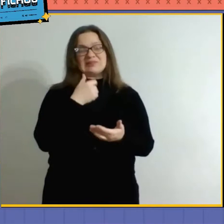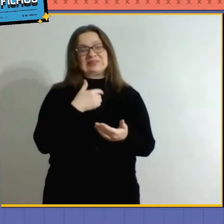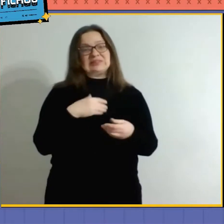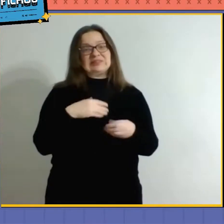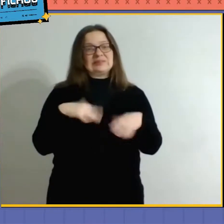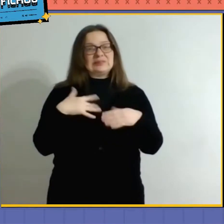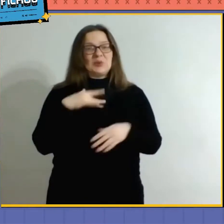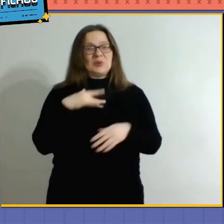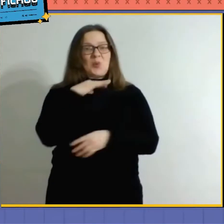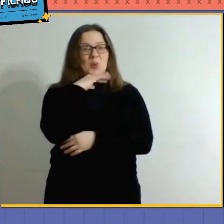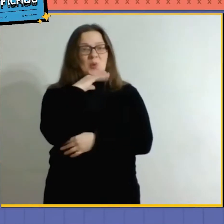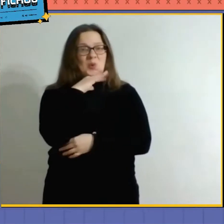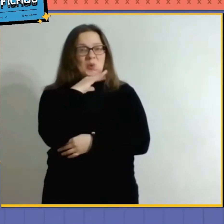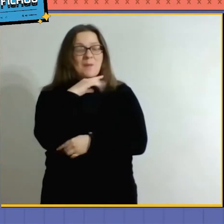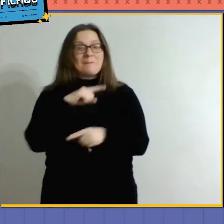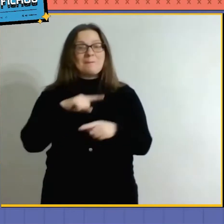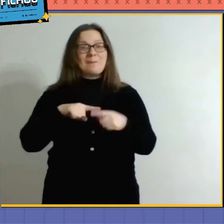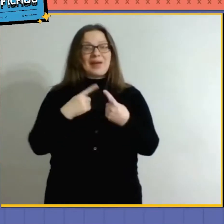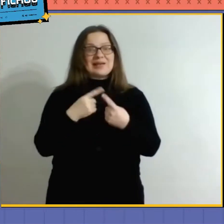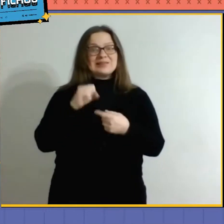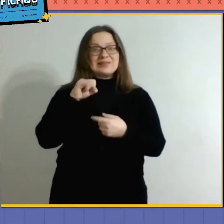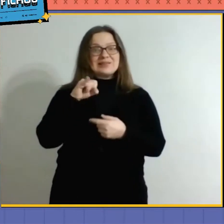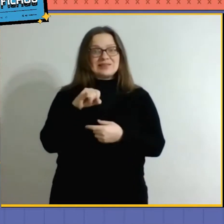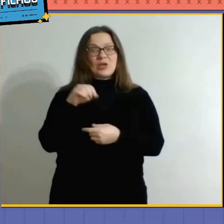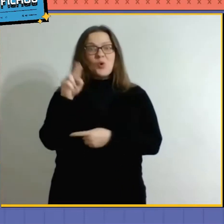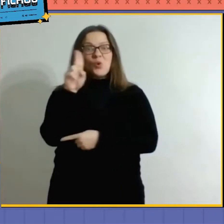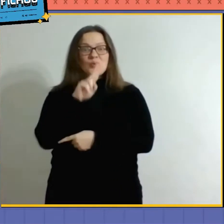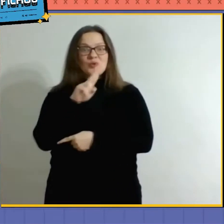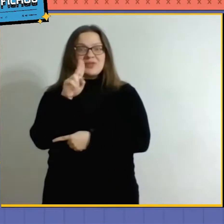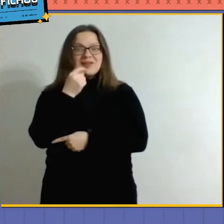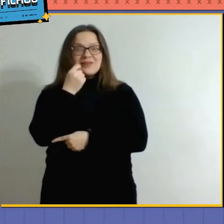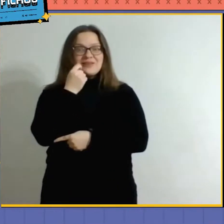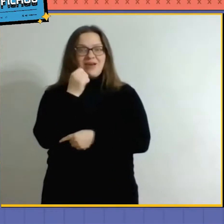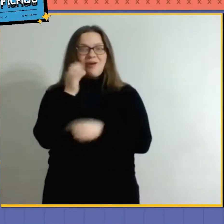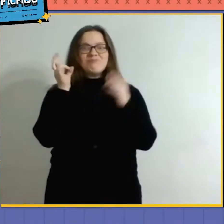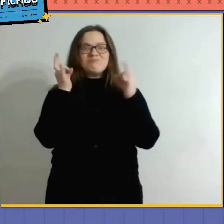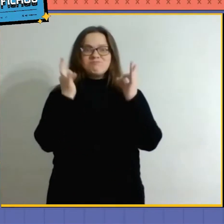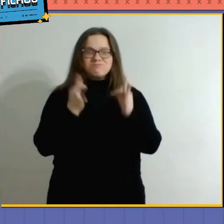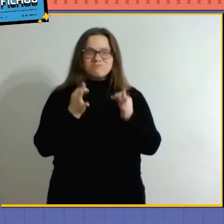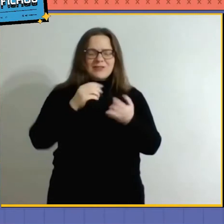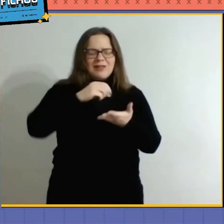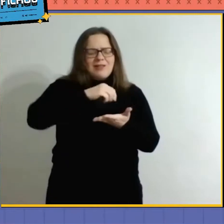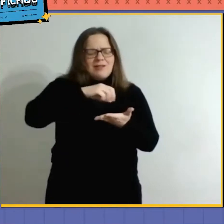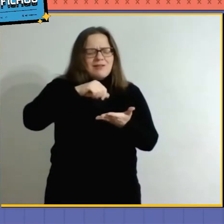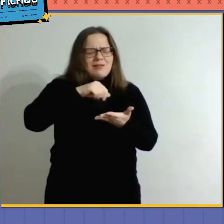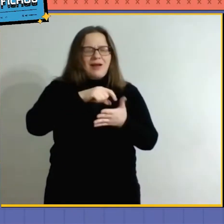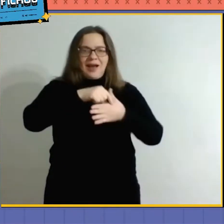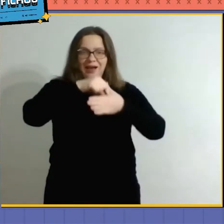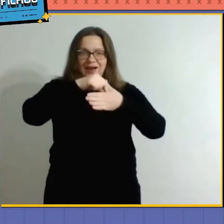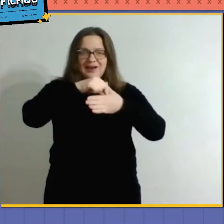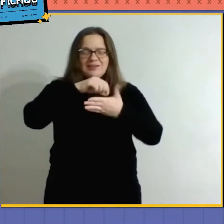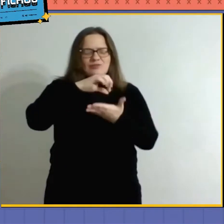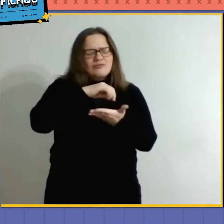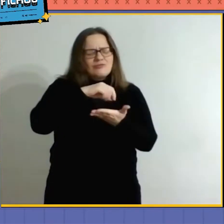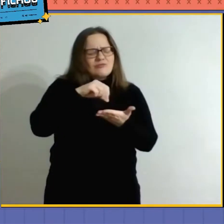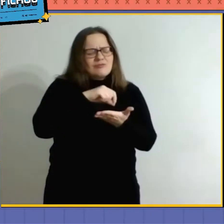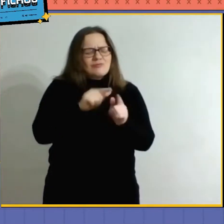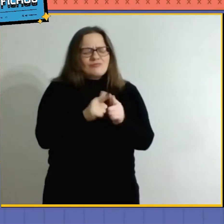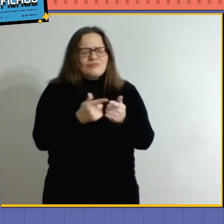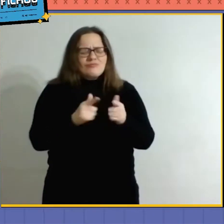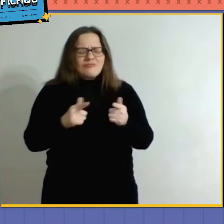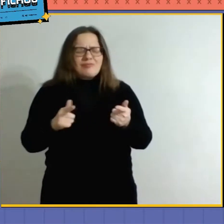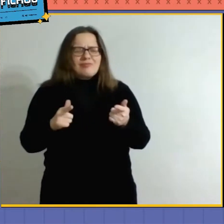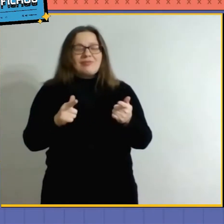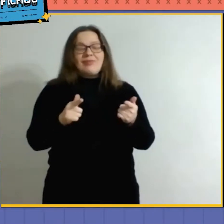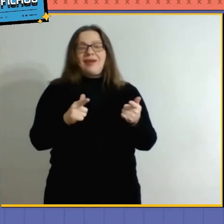na medida certa mesmo é muito bom né ela tem que ter que ter que tomar se você corta com a faca né Vocês estão imaginando